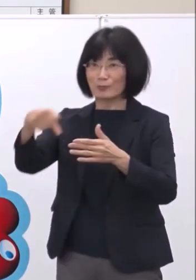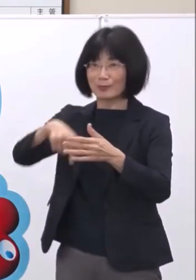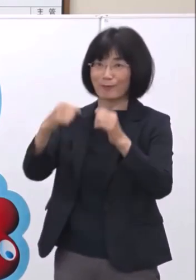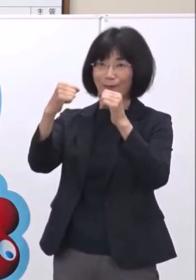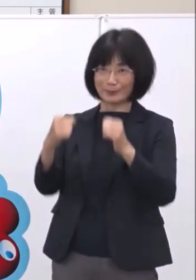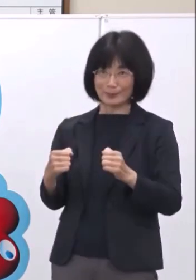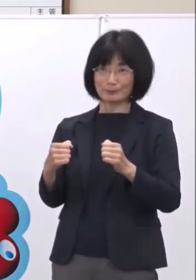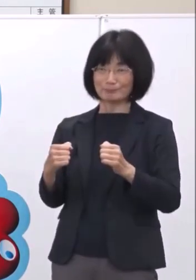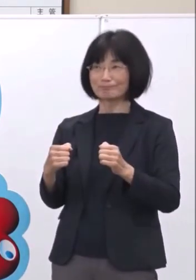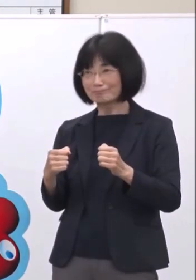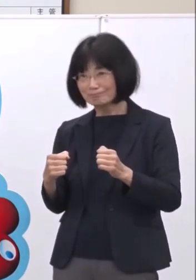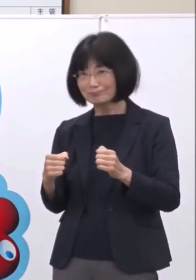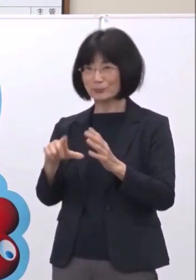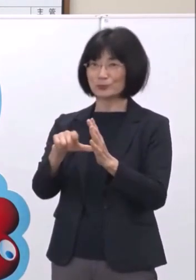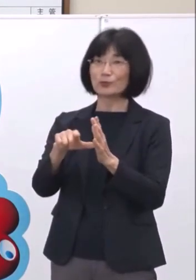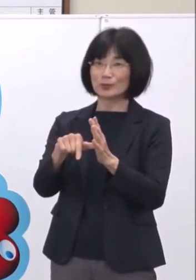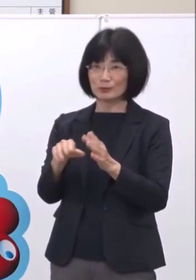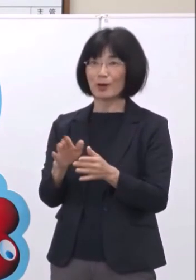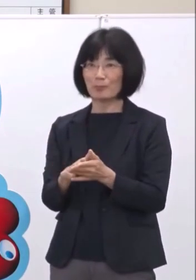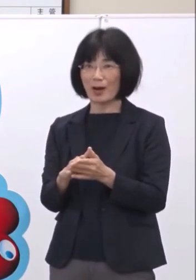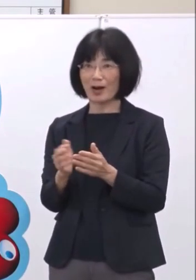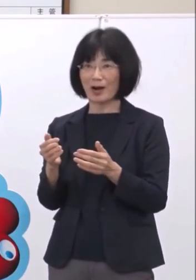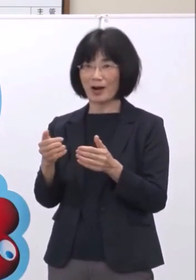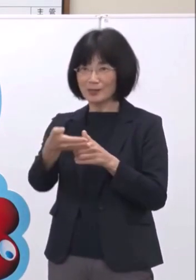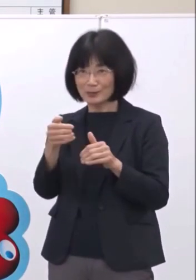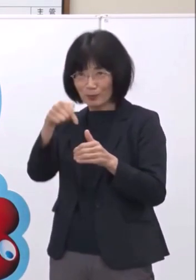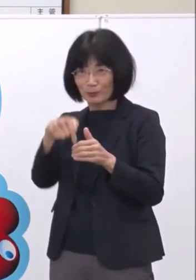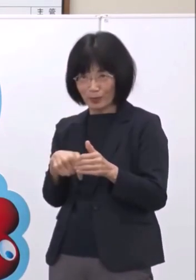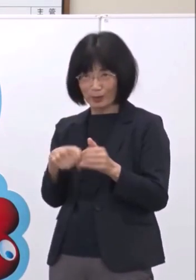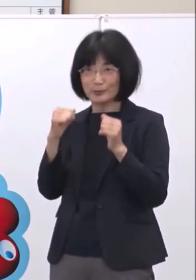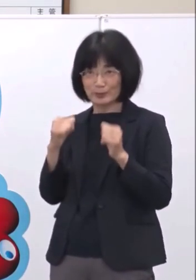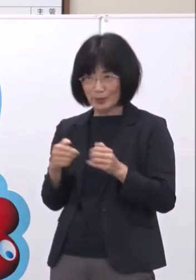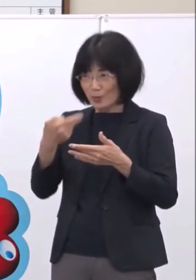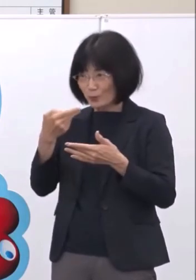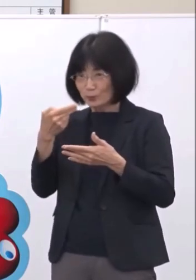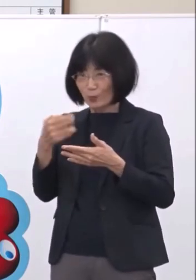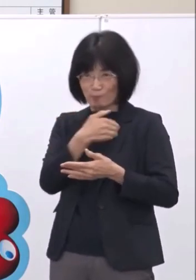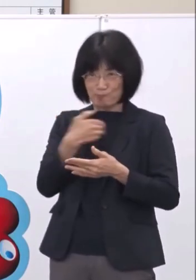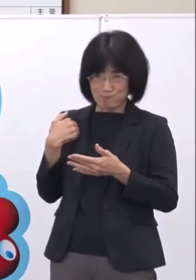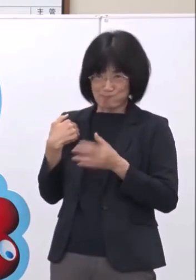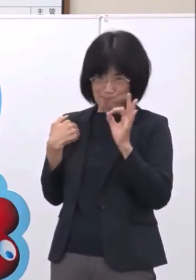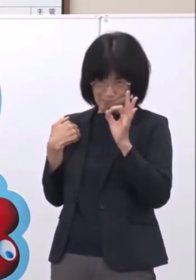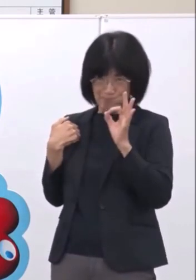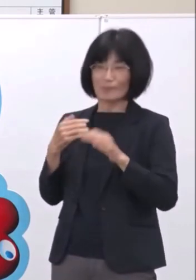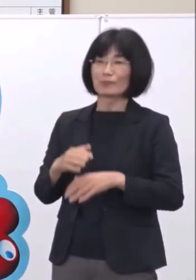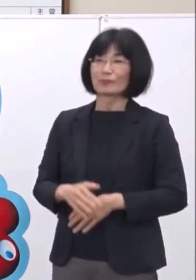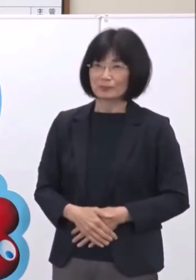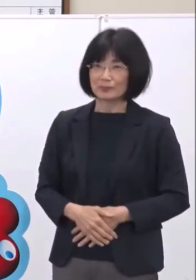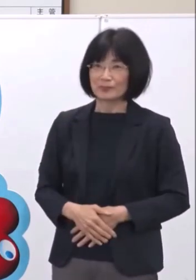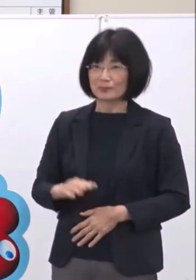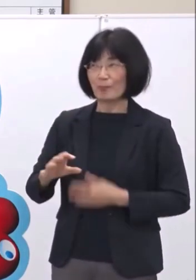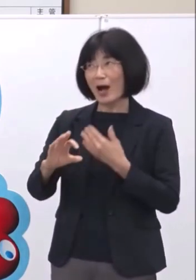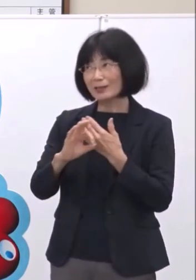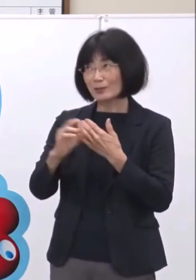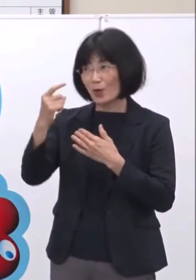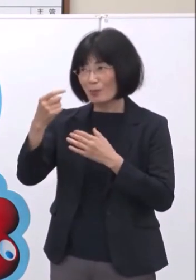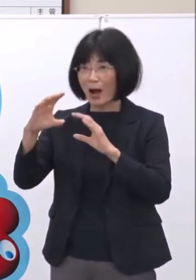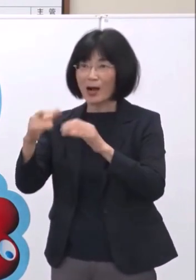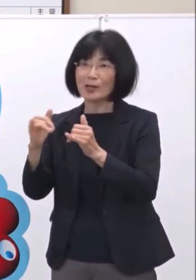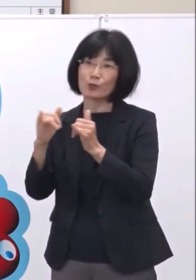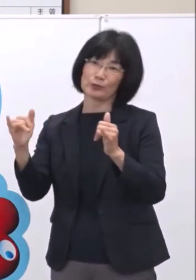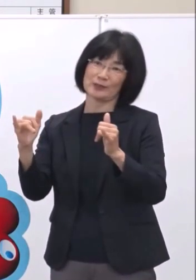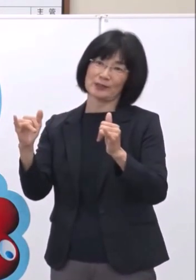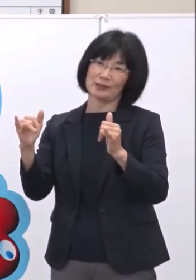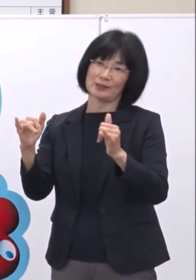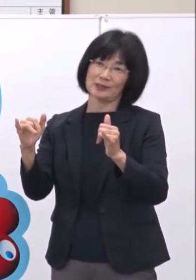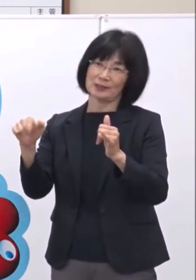残された場合は一定こう島内でとどまって食料を確保すると。で、例えばその外国の方、まずは海外の